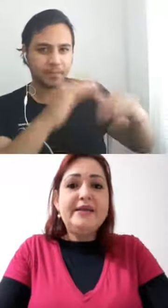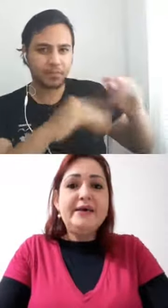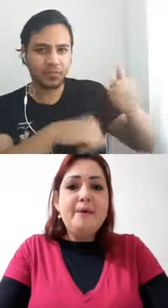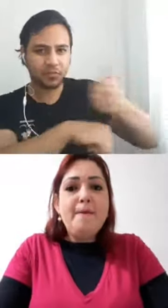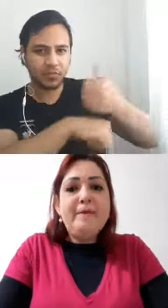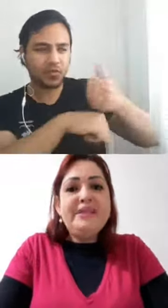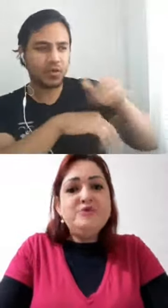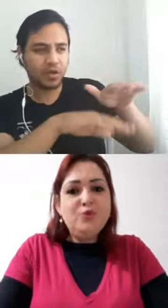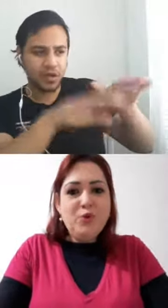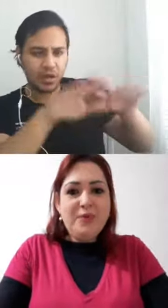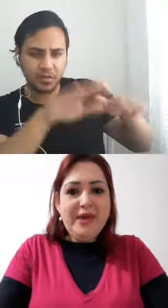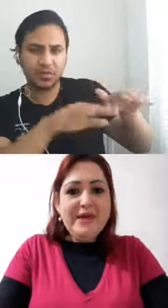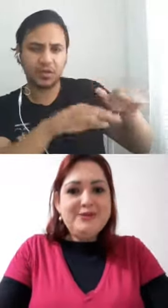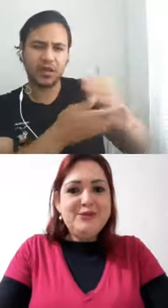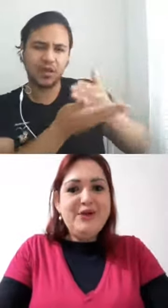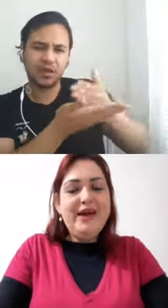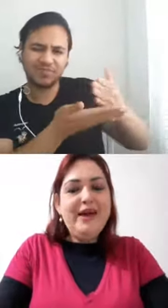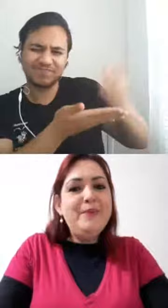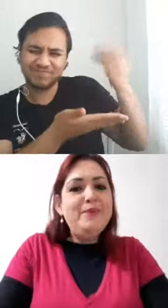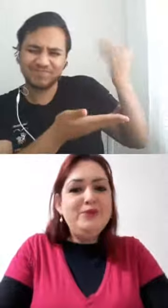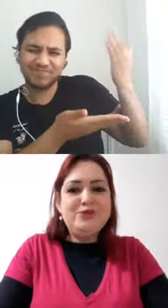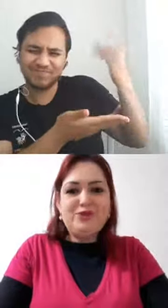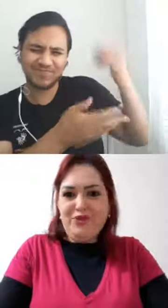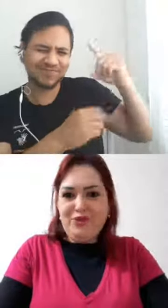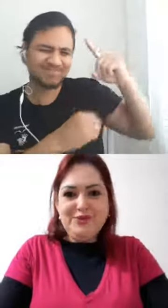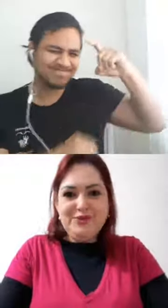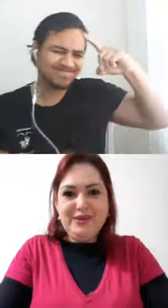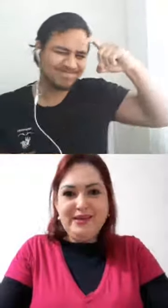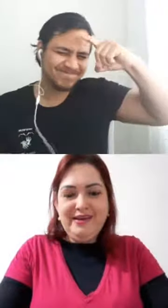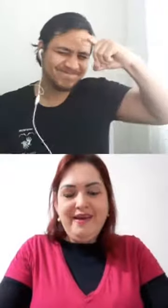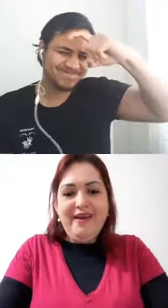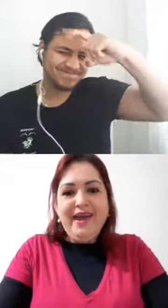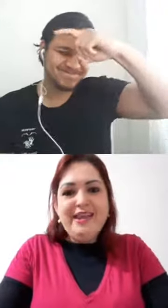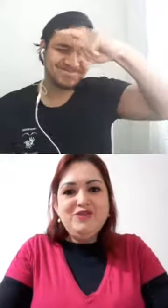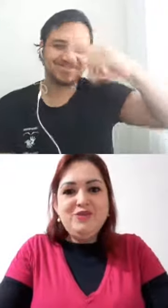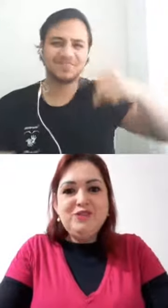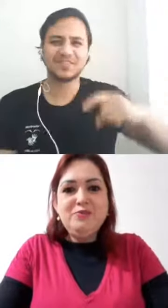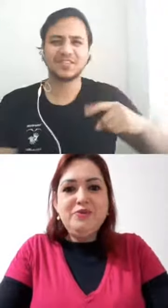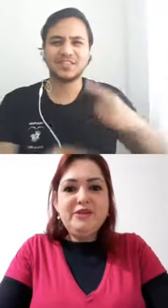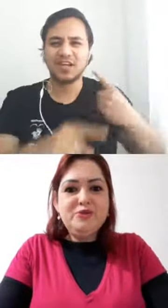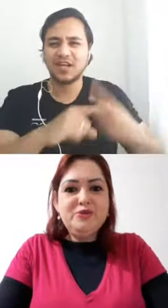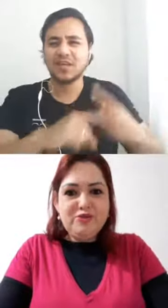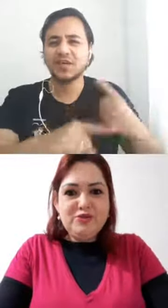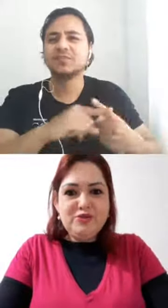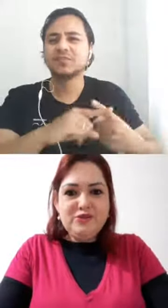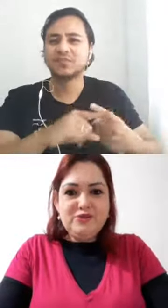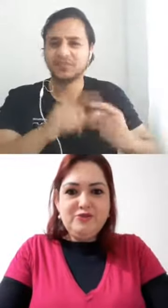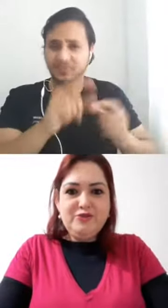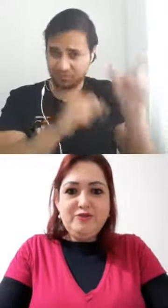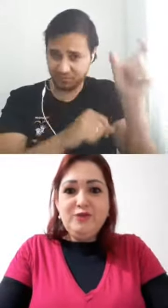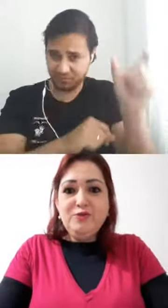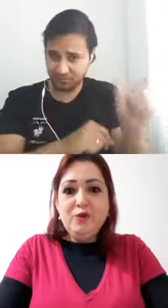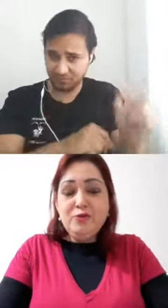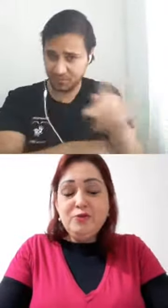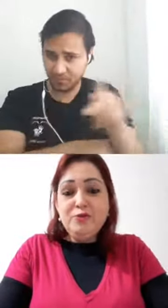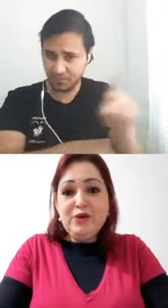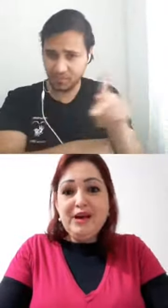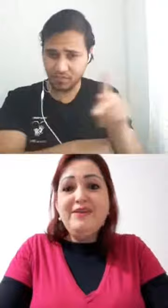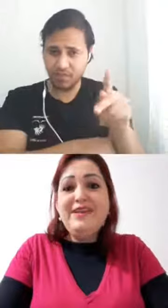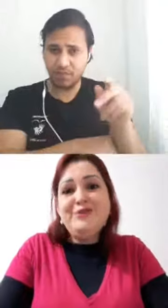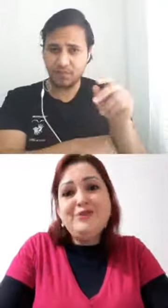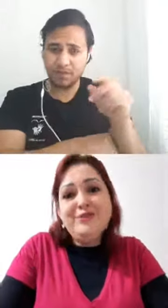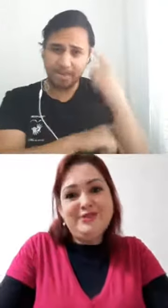profissionais, mas no começo era muito difícil. Era difícil porque os professores nos viam